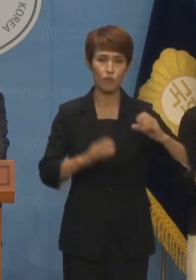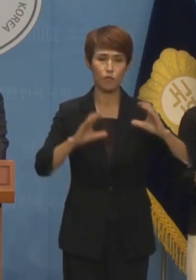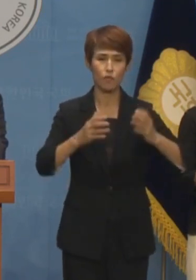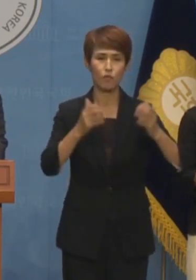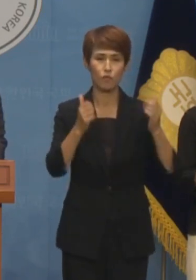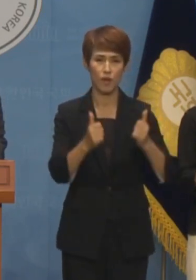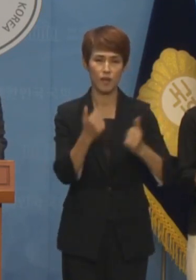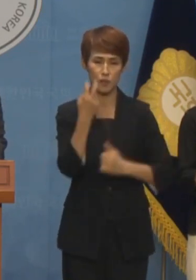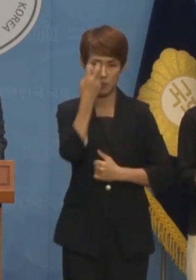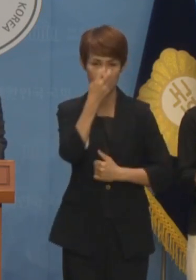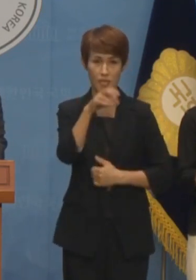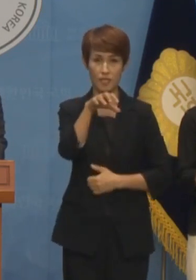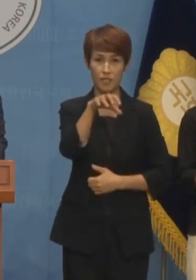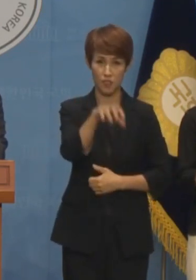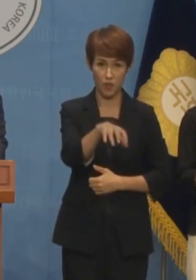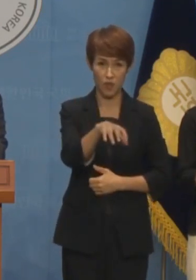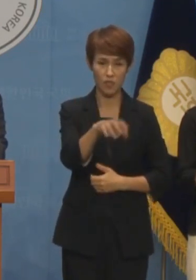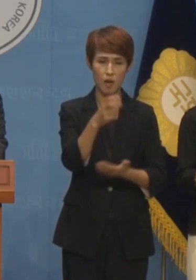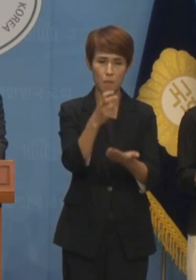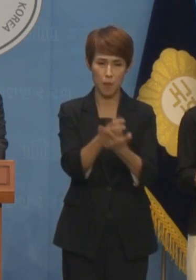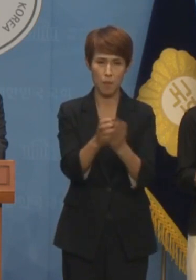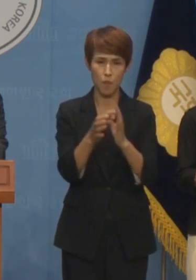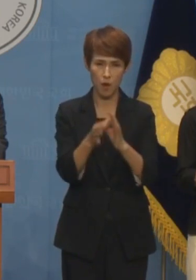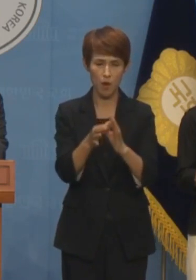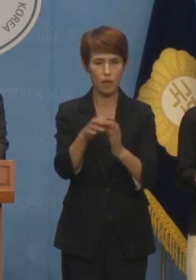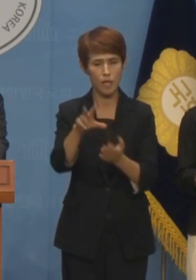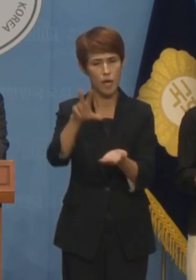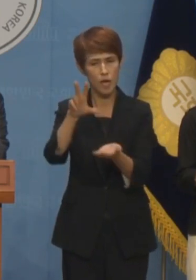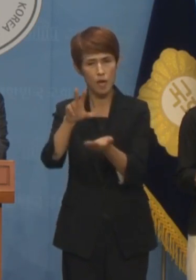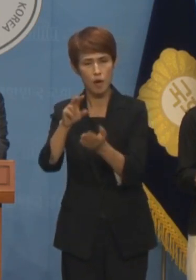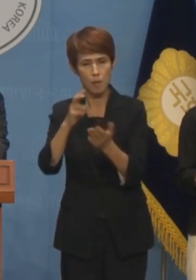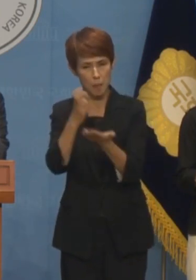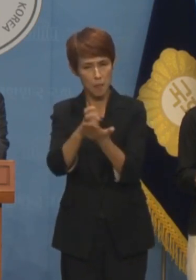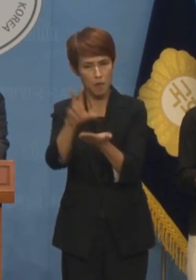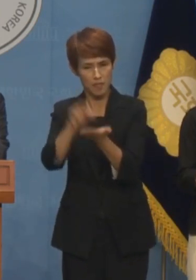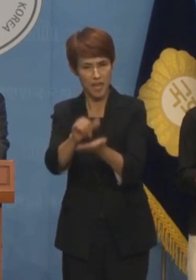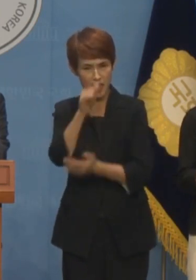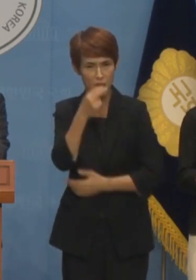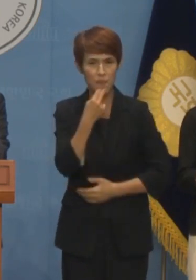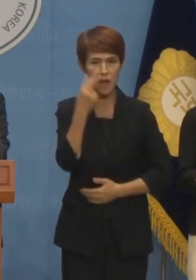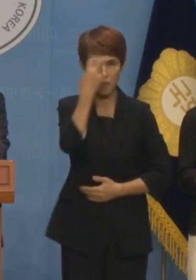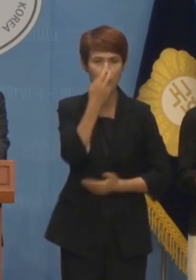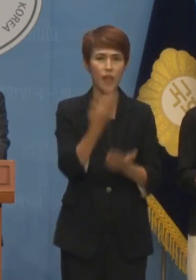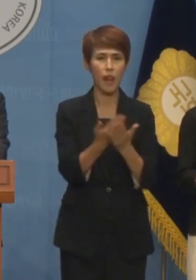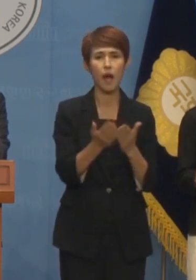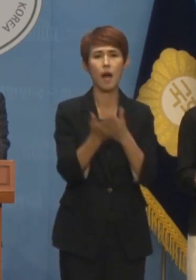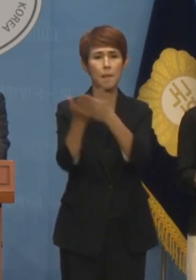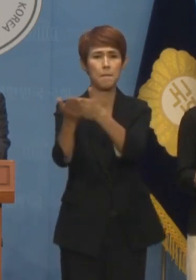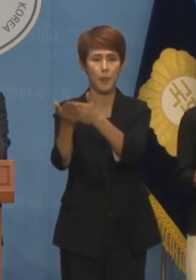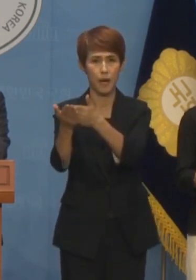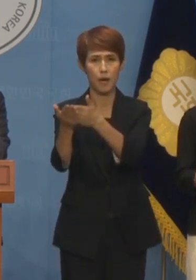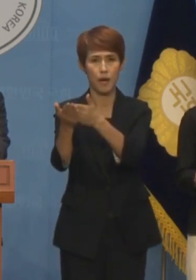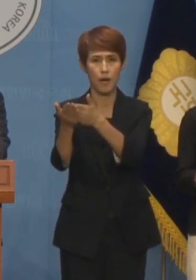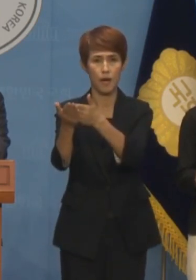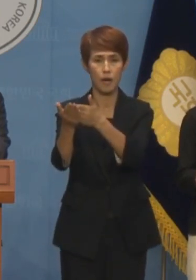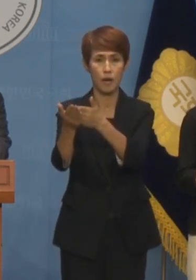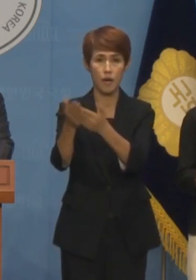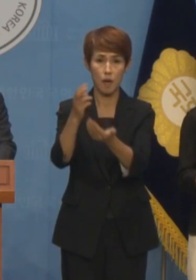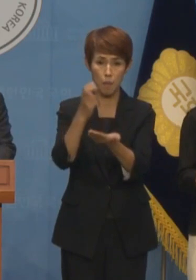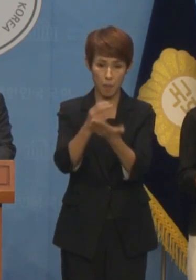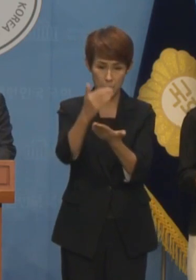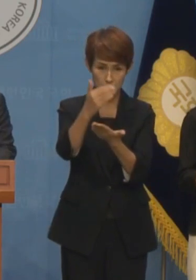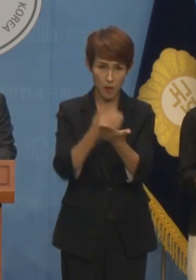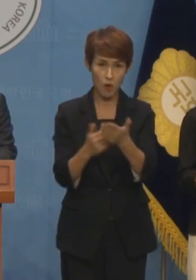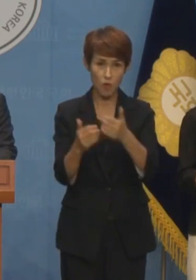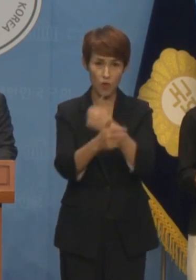입법조사처 노조법 개정 법률안의 법률 간 충돌 문제가 없는지를 검토 요청한 바 있습니다. 그리고 법안 소위